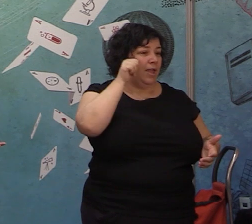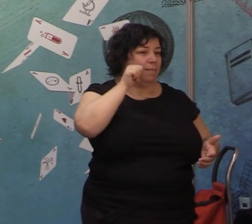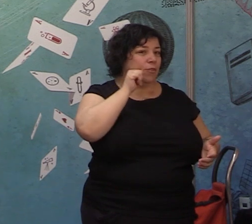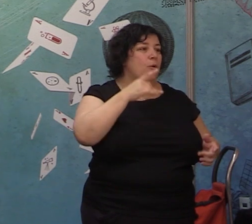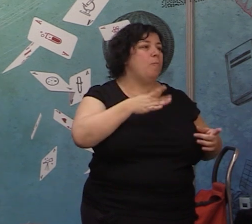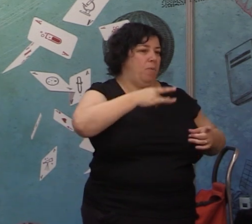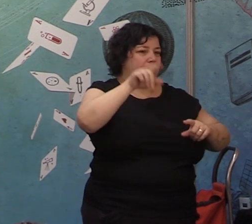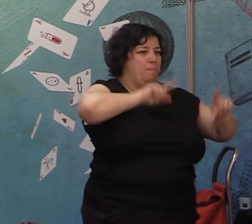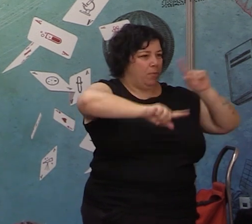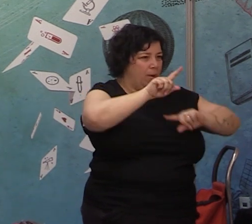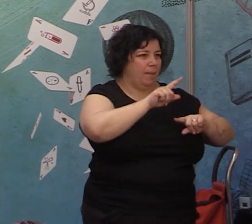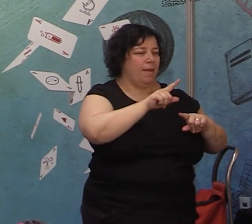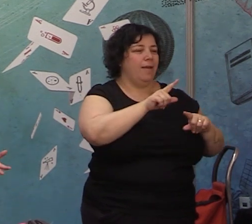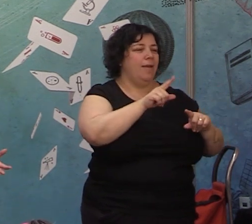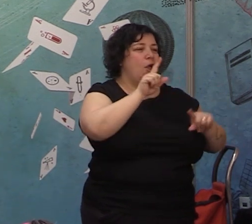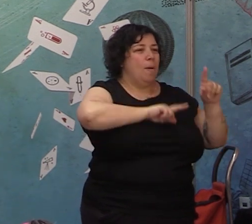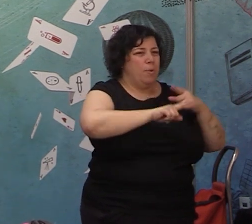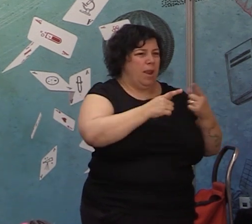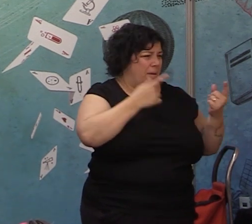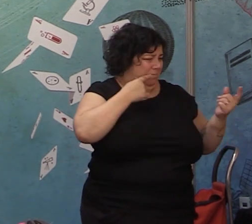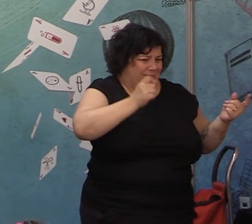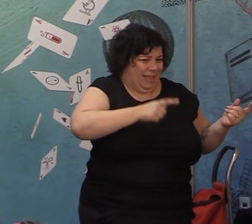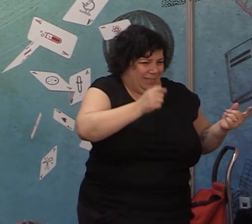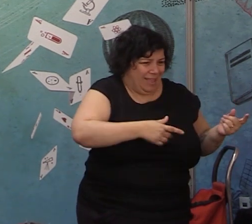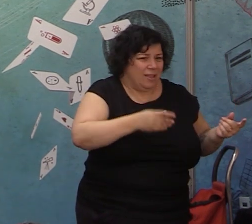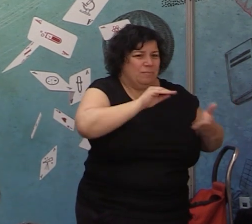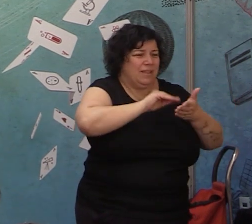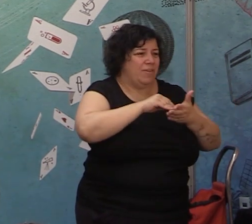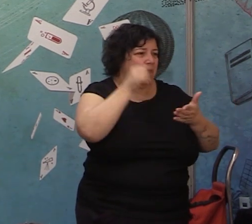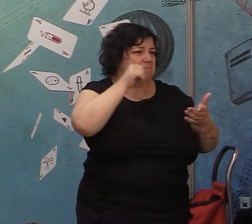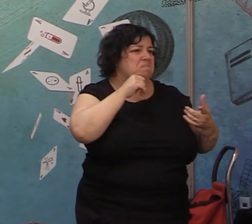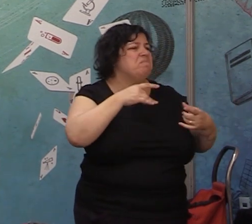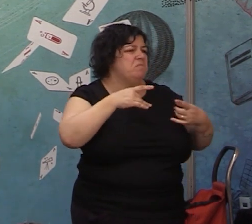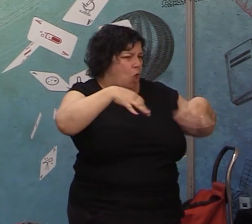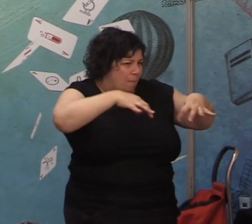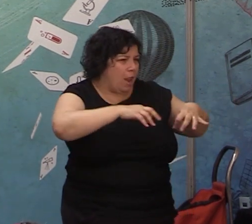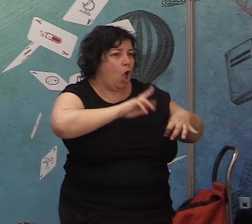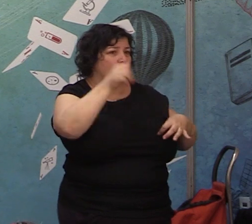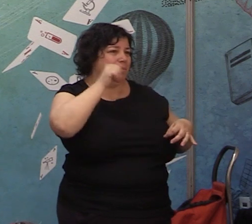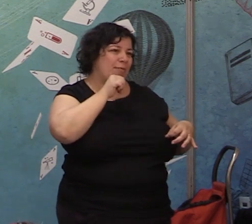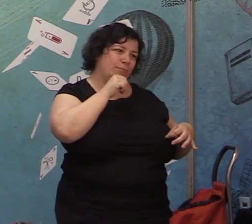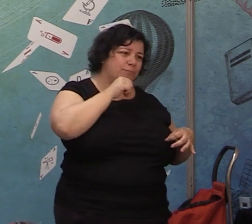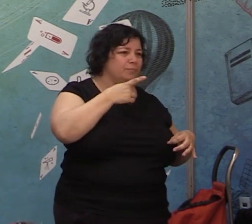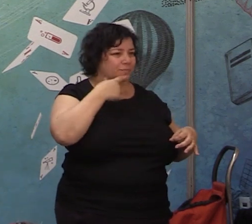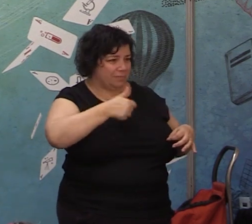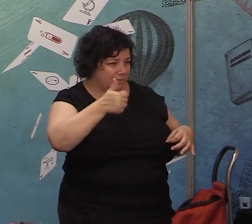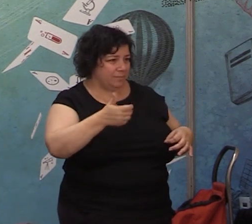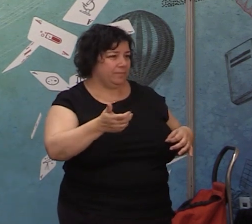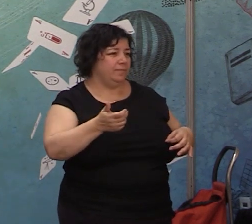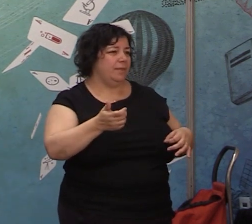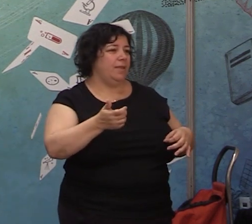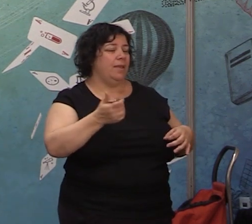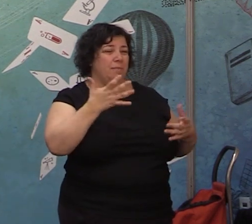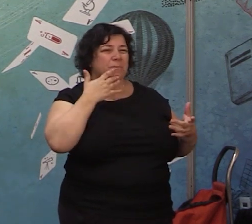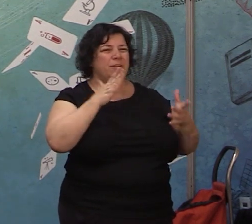algunos problemas y no son nada infrecuentes, ¿no? Hay muchos embarazos normales y muchos embarazos que no lo son. En